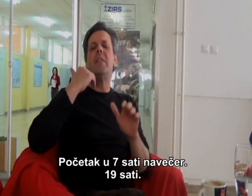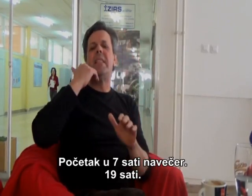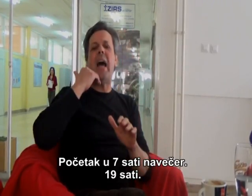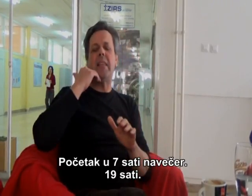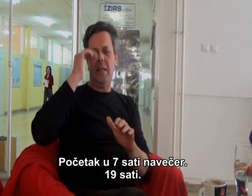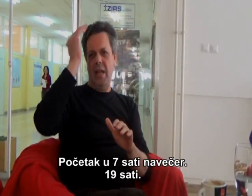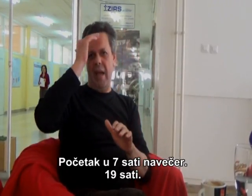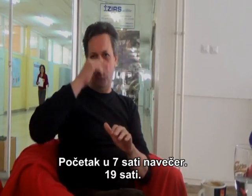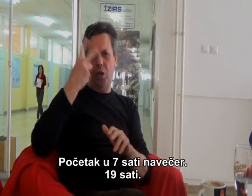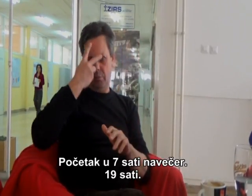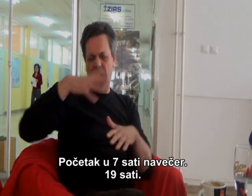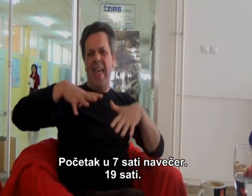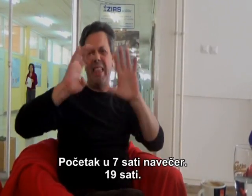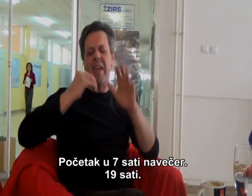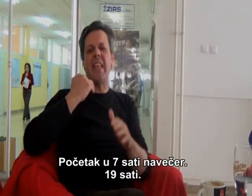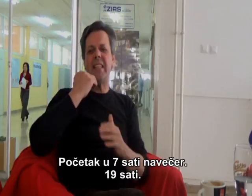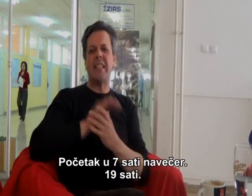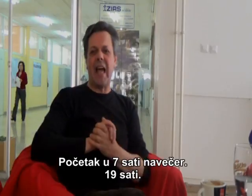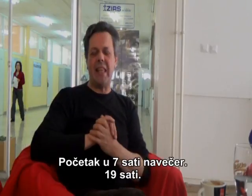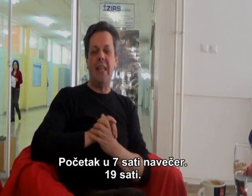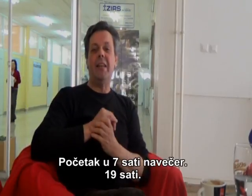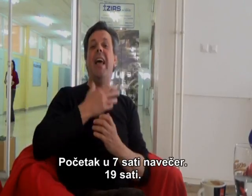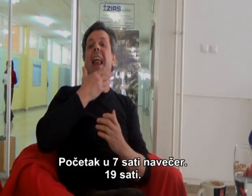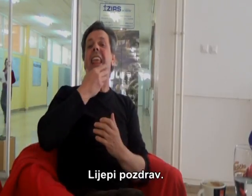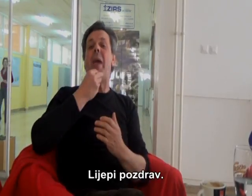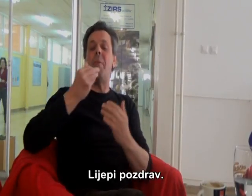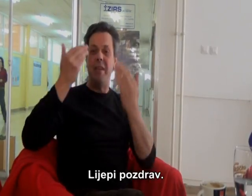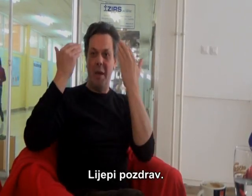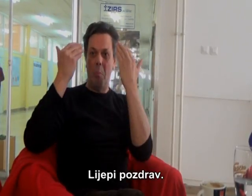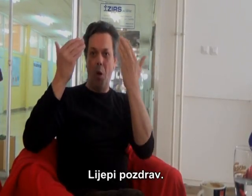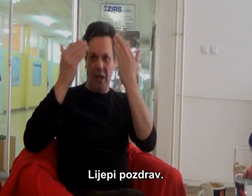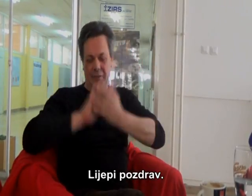sati na večer, 19 sati. Lijepi pozdrav.